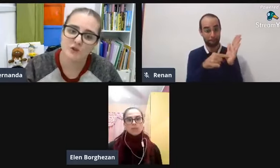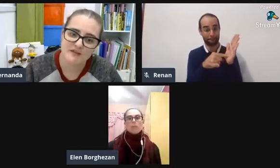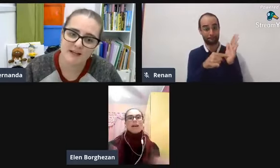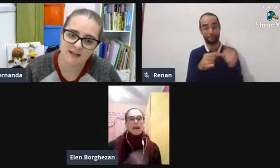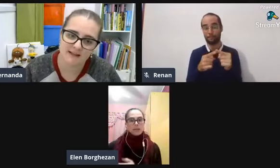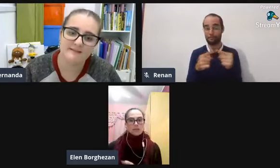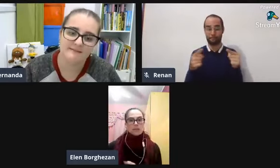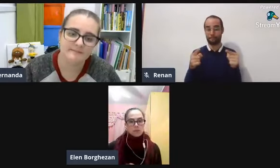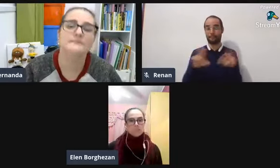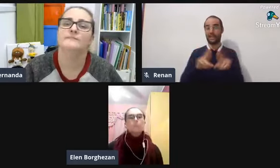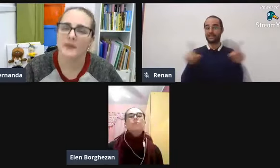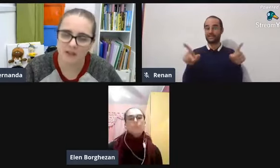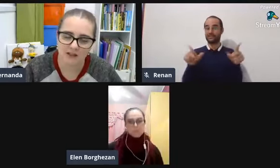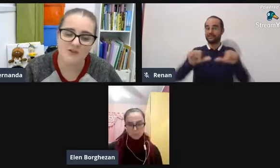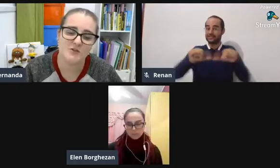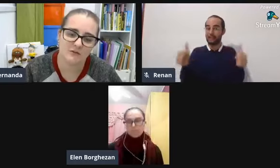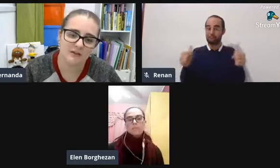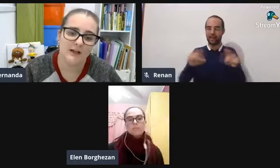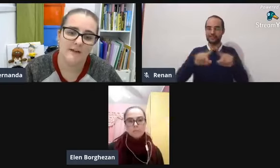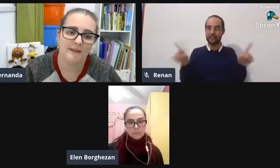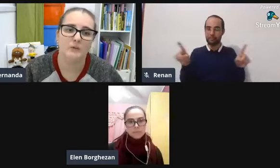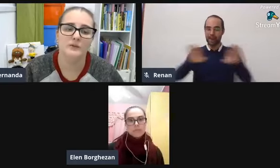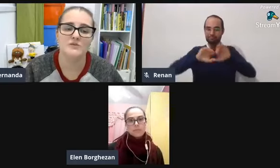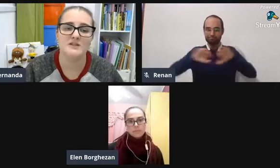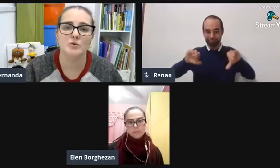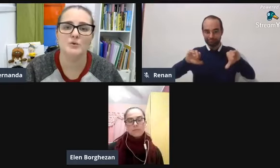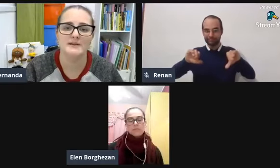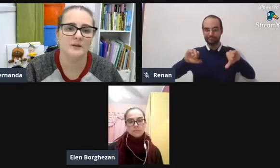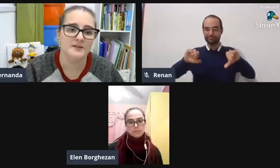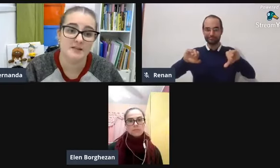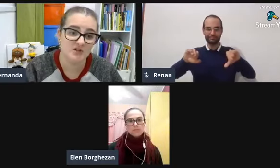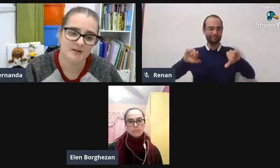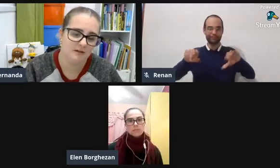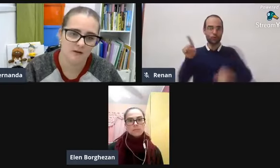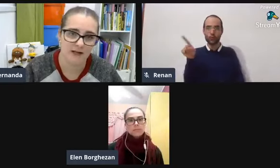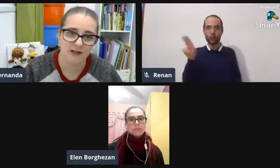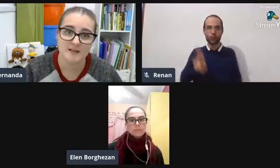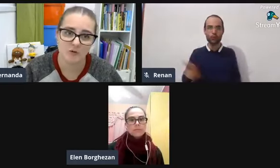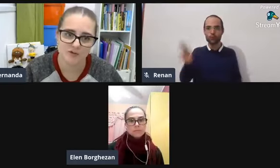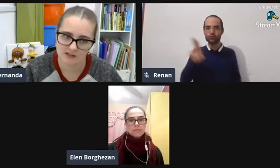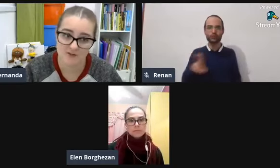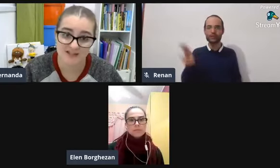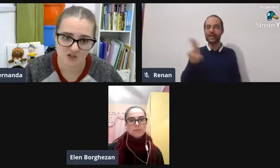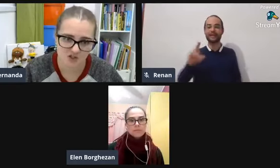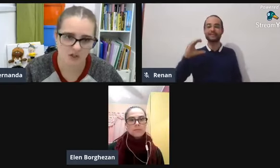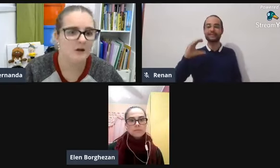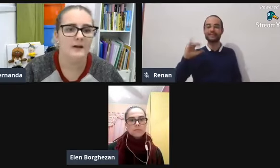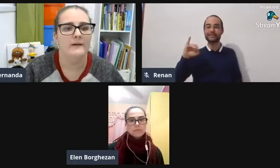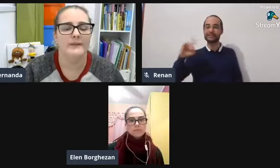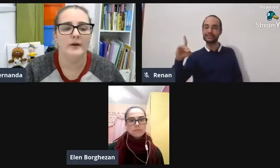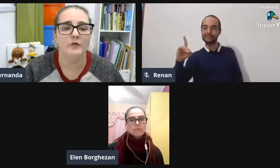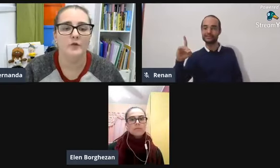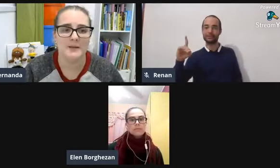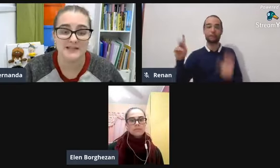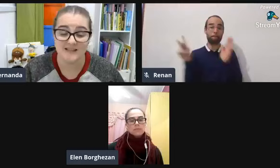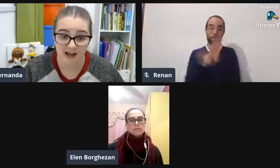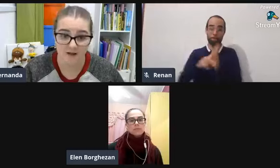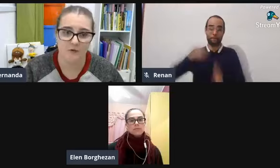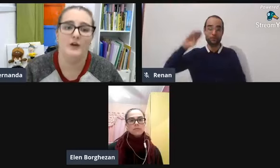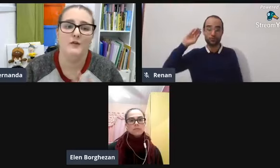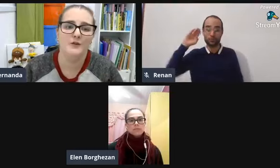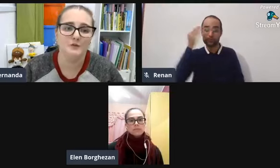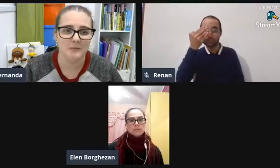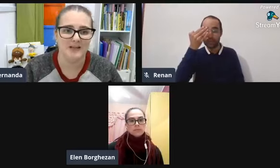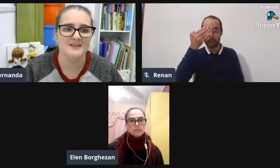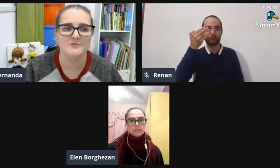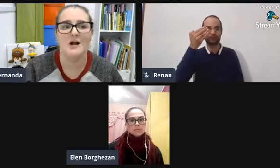não de são separados. Isso. Não se usa, não existe. Não é nem se usa, não existe. Né? Eu fui pesquisar, eu